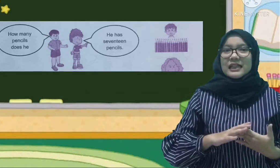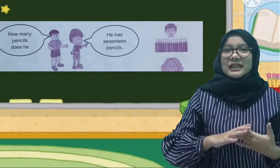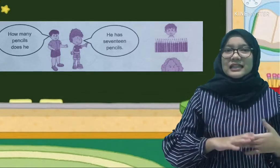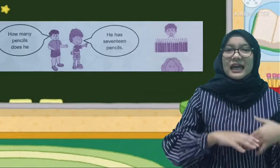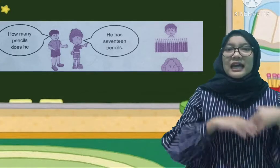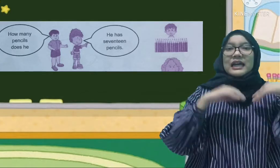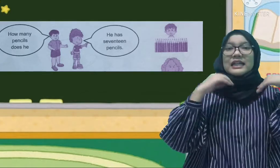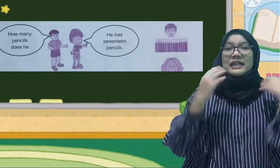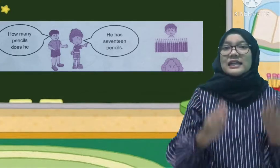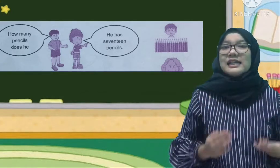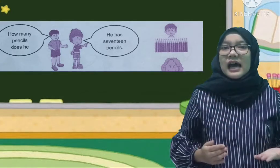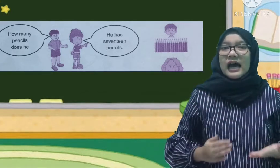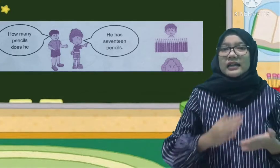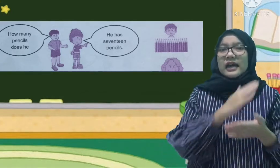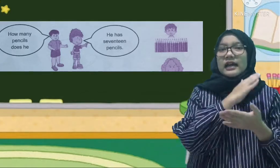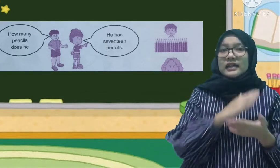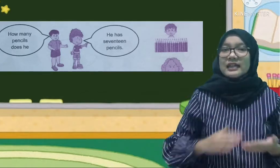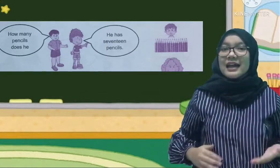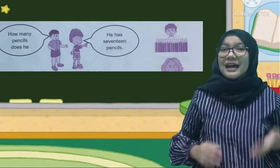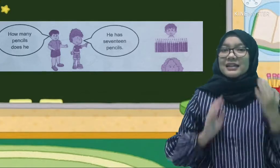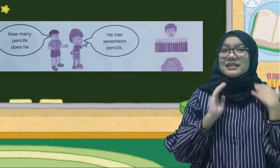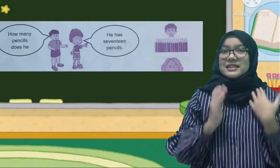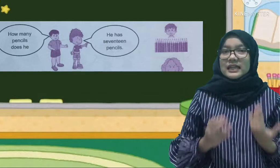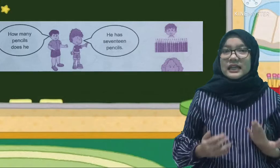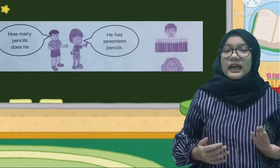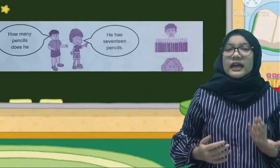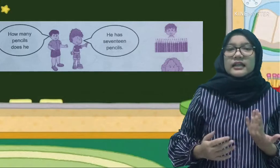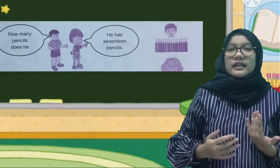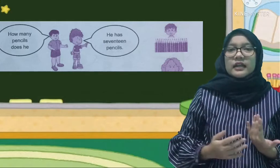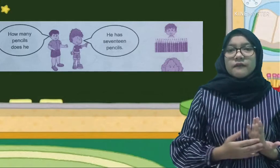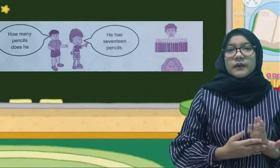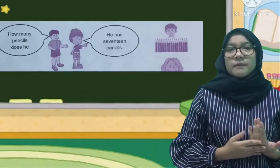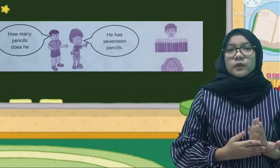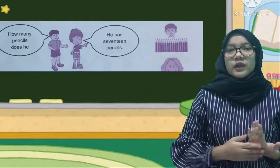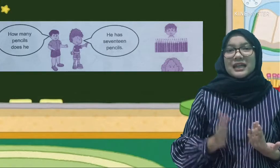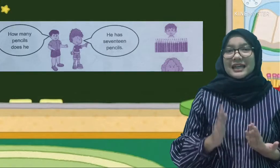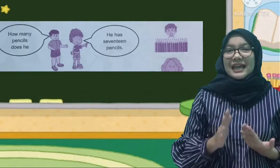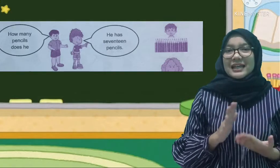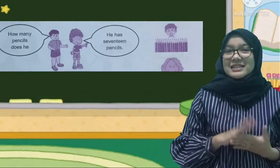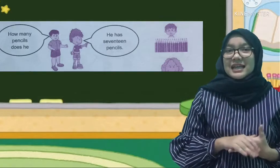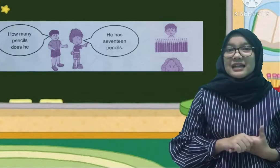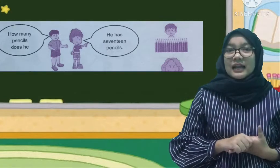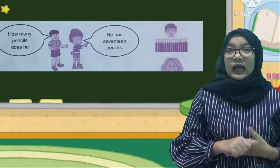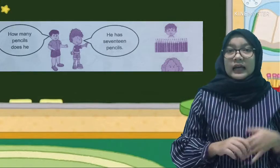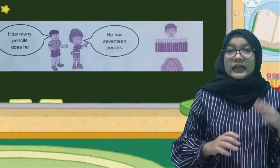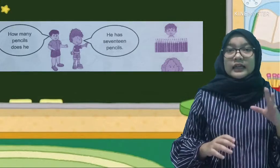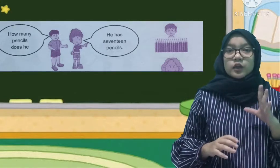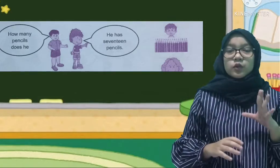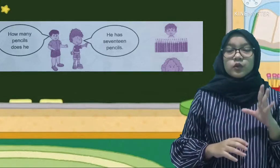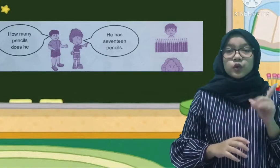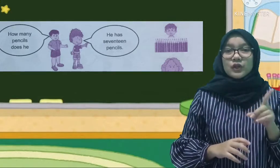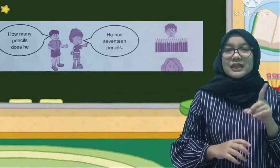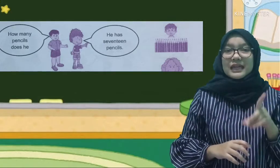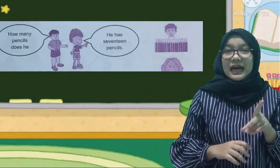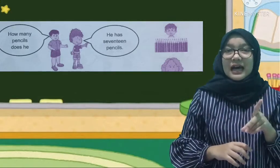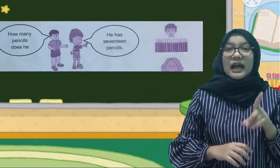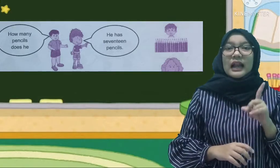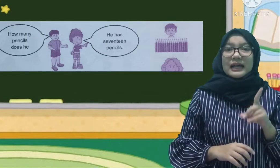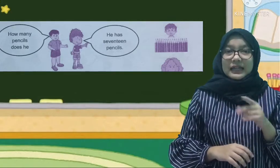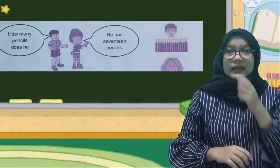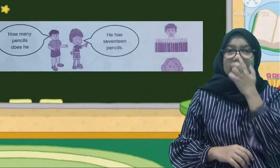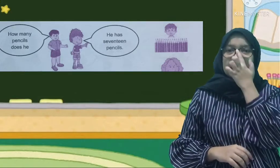she artinya dia, ada he dan she. The difference between he and she adalah he itu untuk